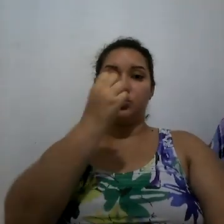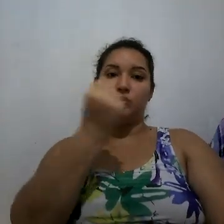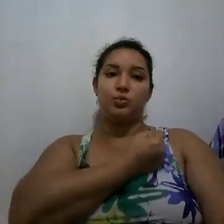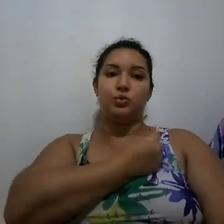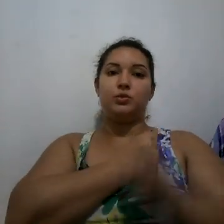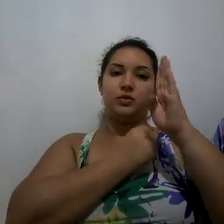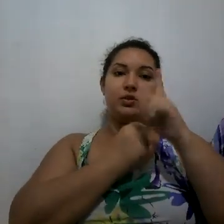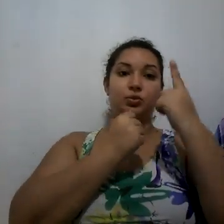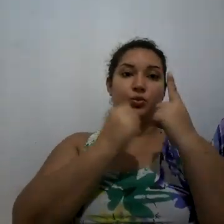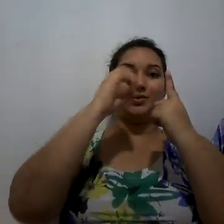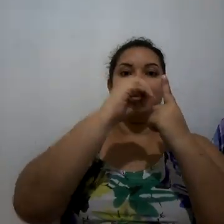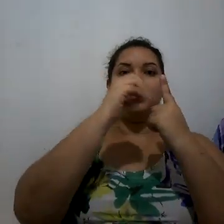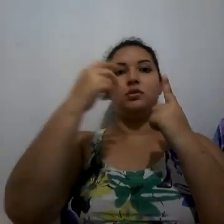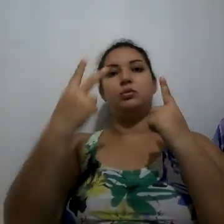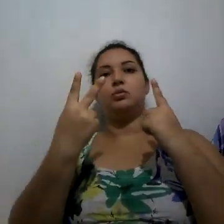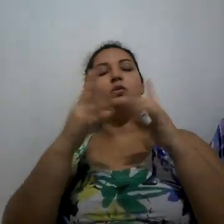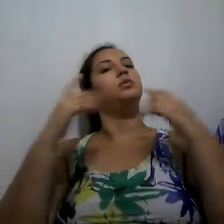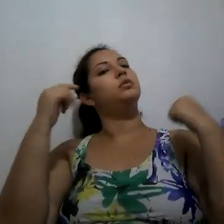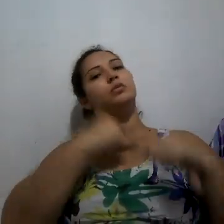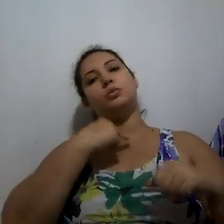ó, no caso aqui, ó, do 106, eu tenho